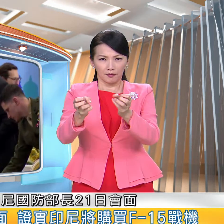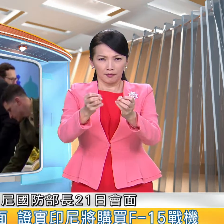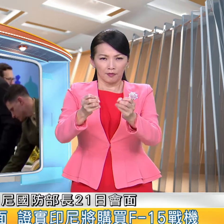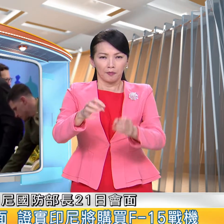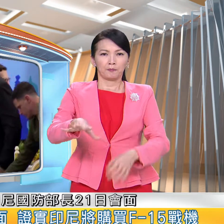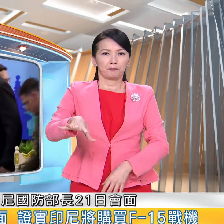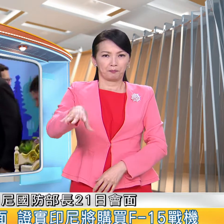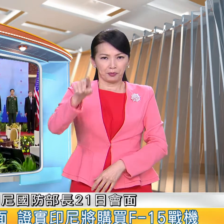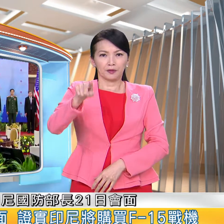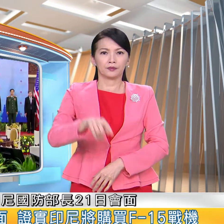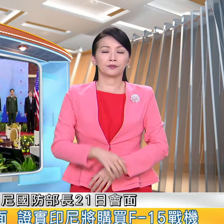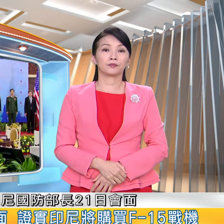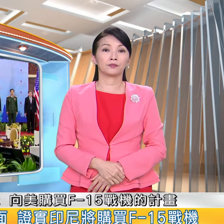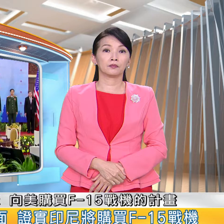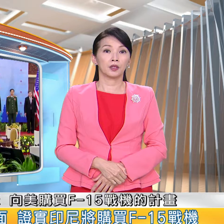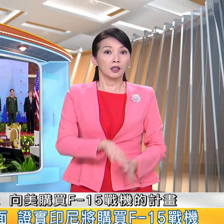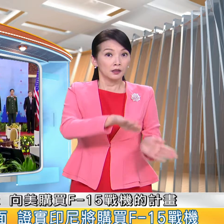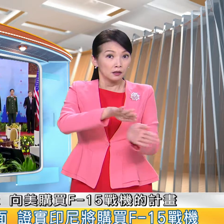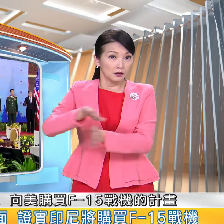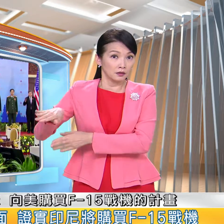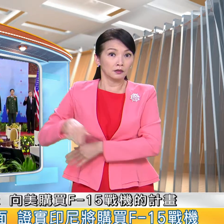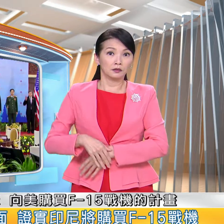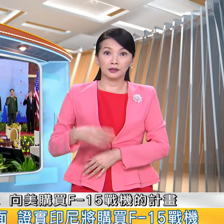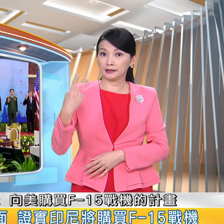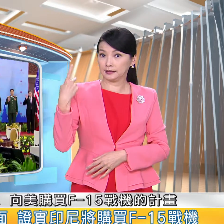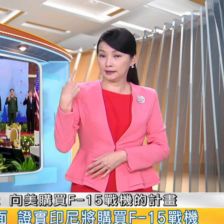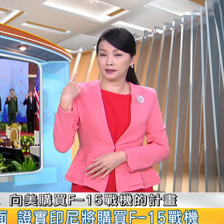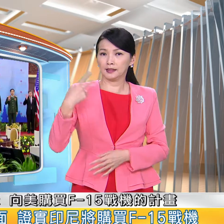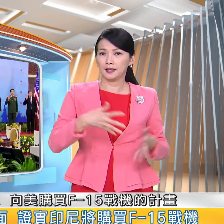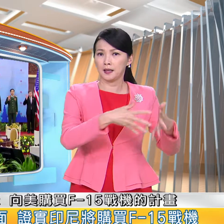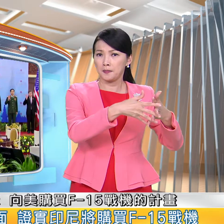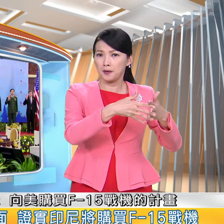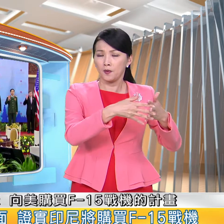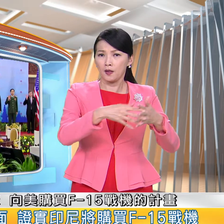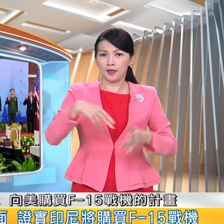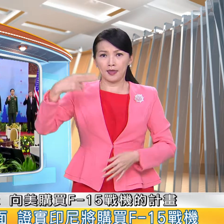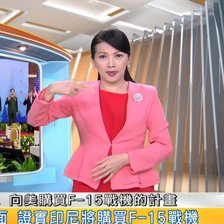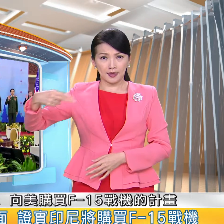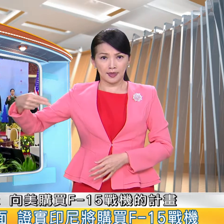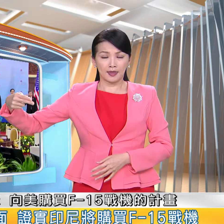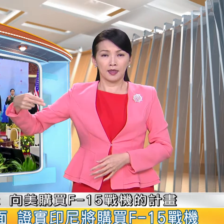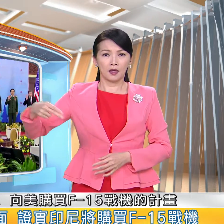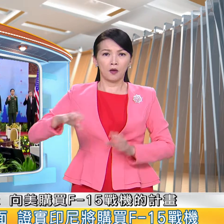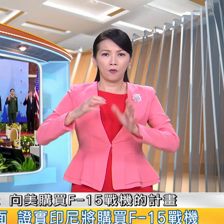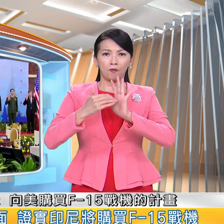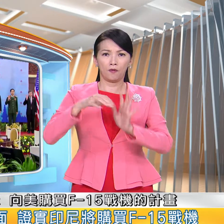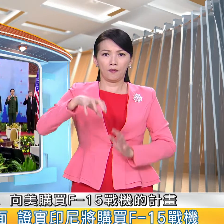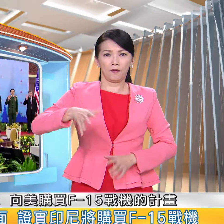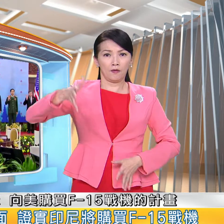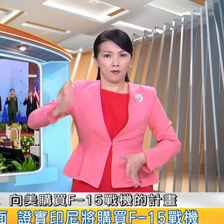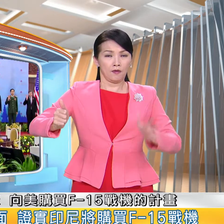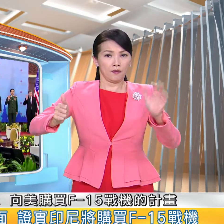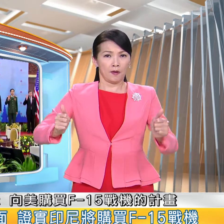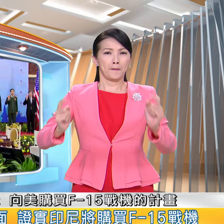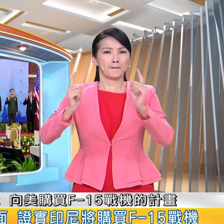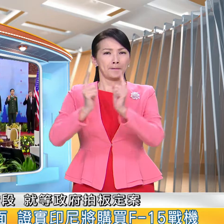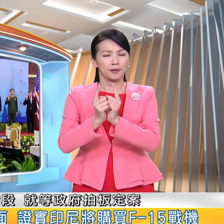长21日会面，印尼方面表示，向美国购买 F-15 战机的计划已